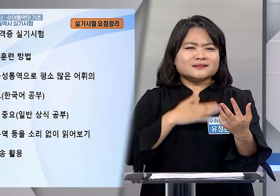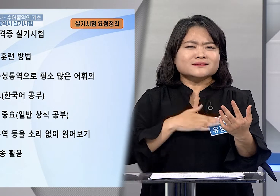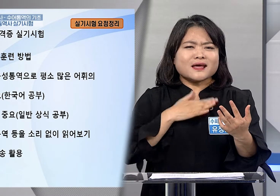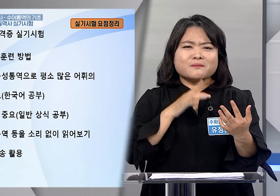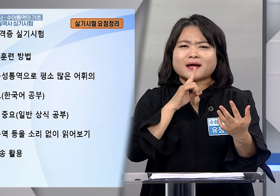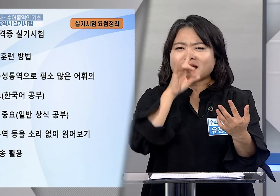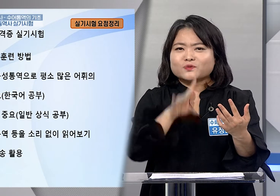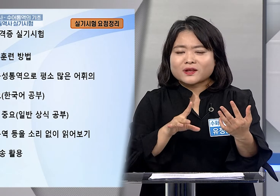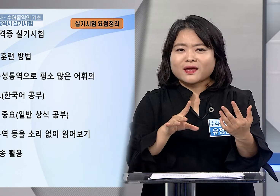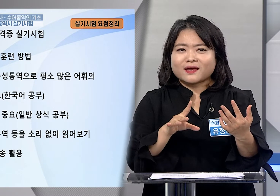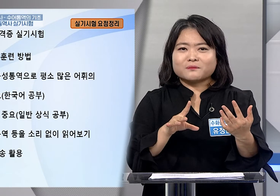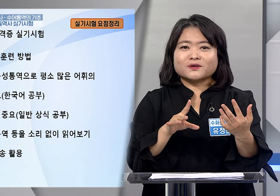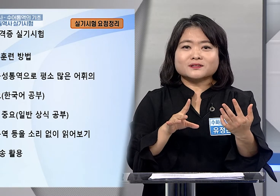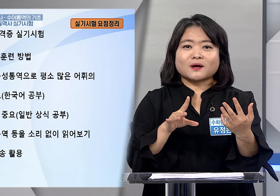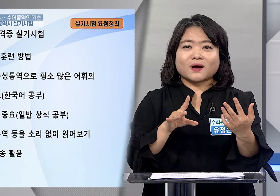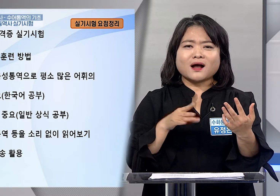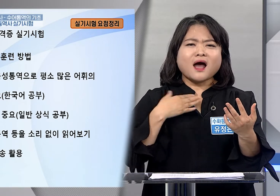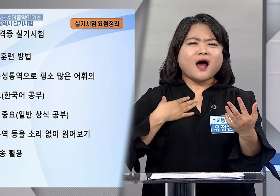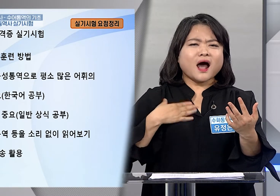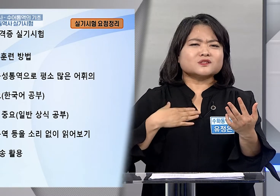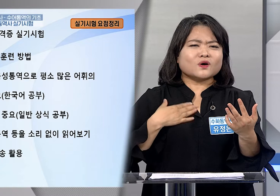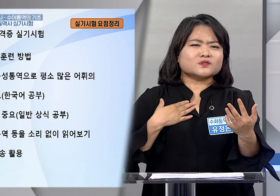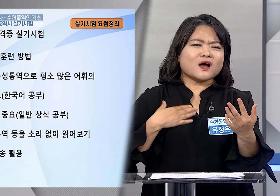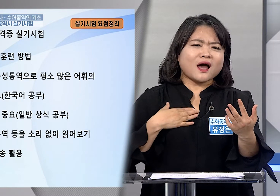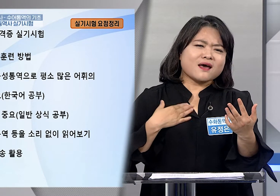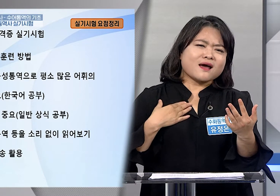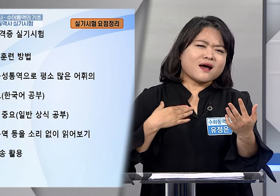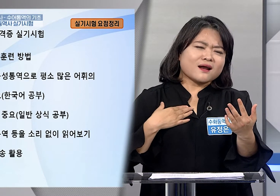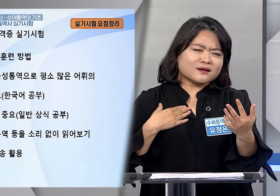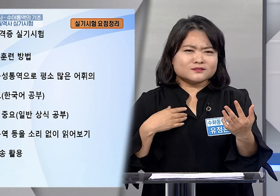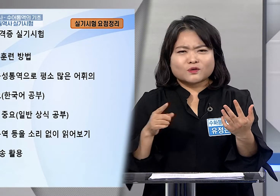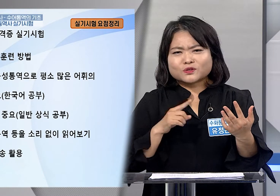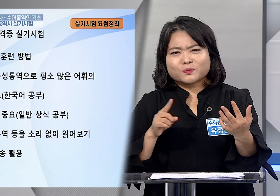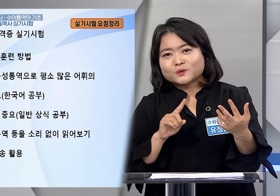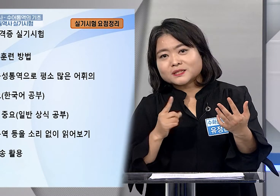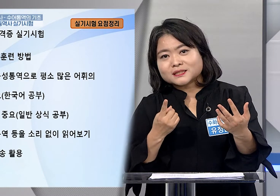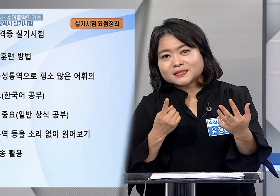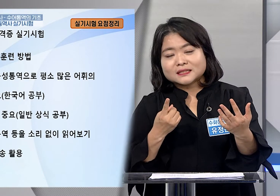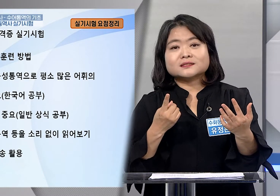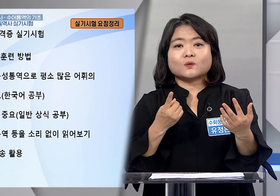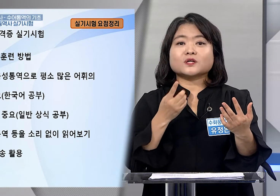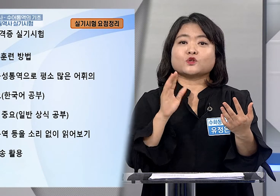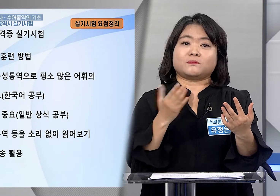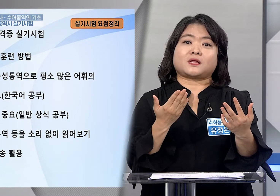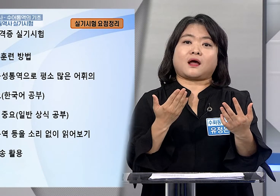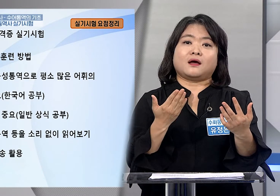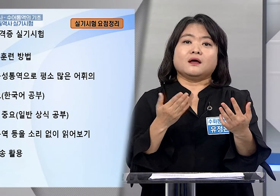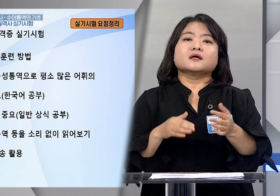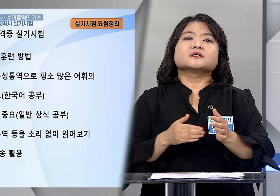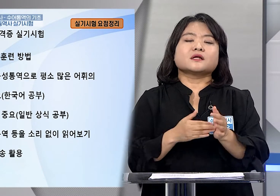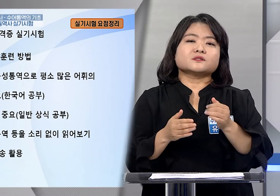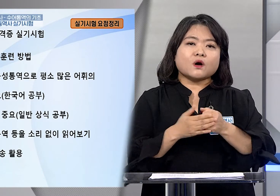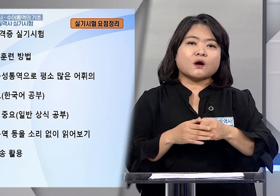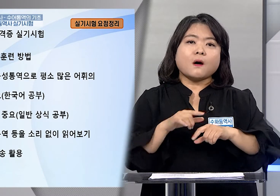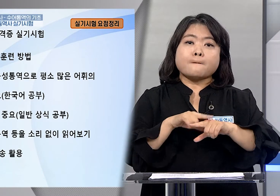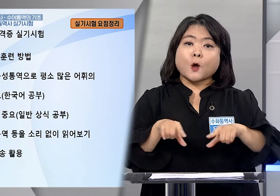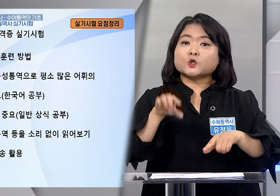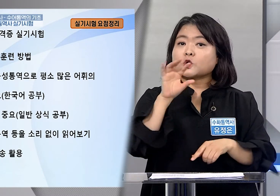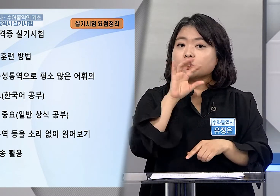아는데 말이 안 되네? 뭐 이런 상황. 저거 알아. 근데 어떻게 표현하지? 이런 상황이 됩니다. 그래서 평소